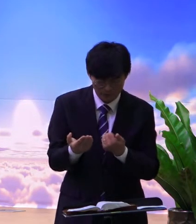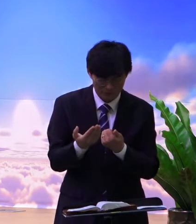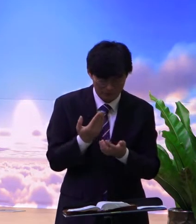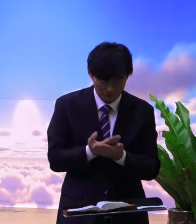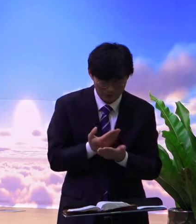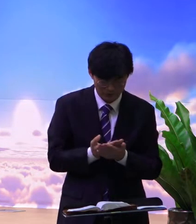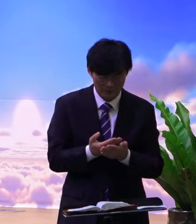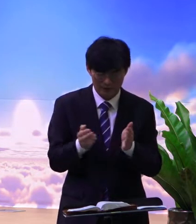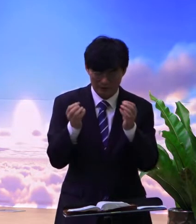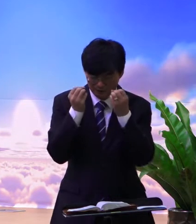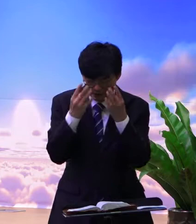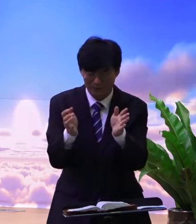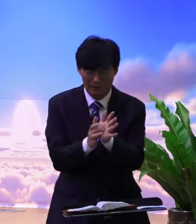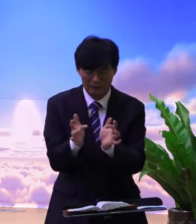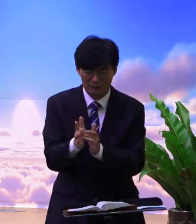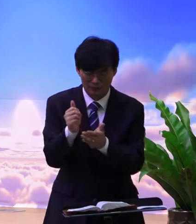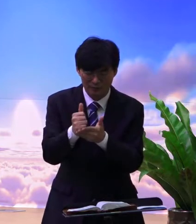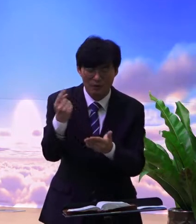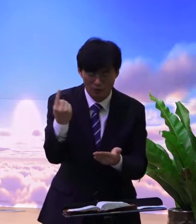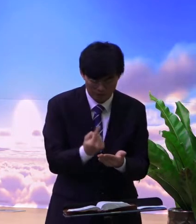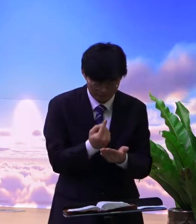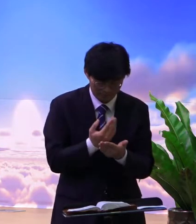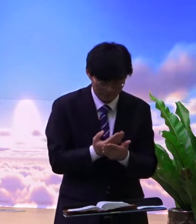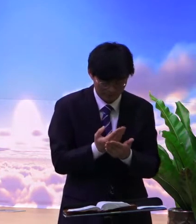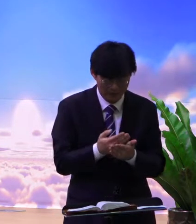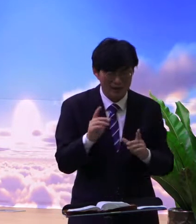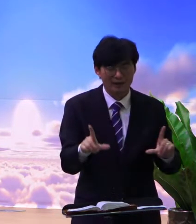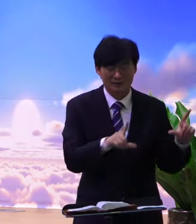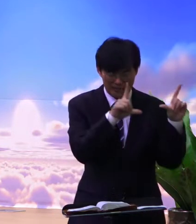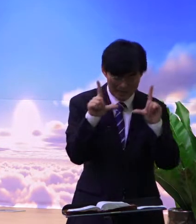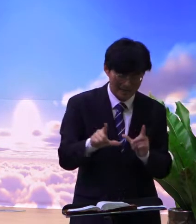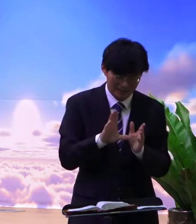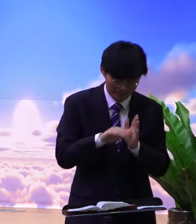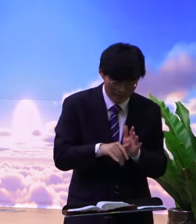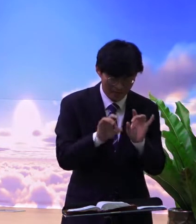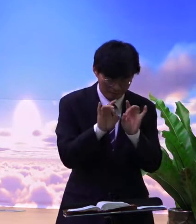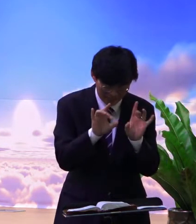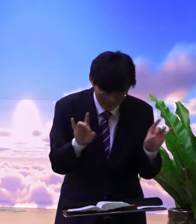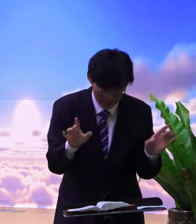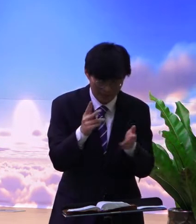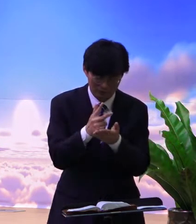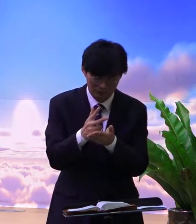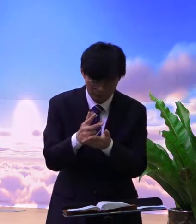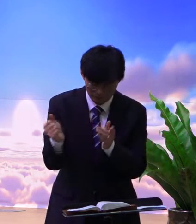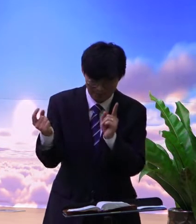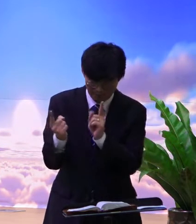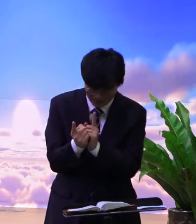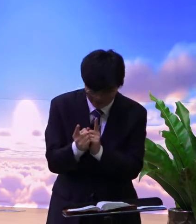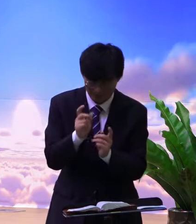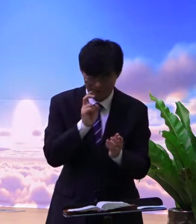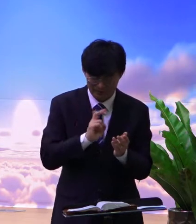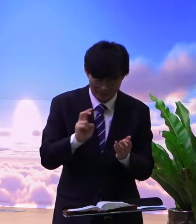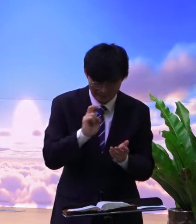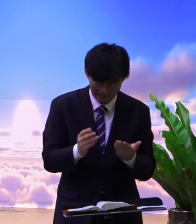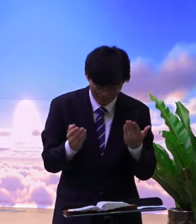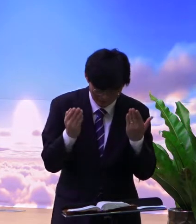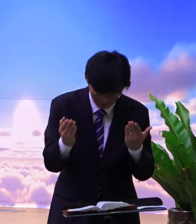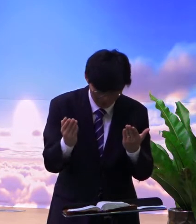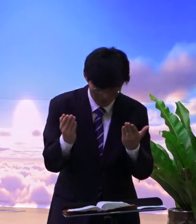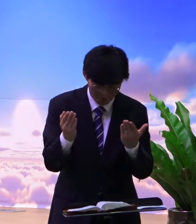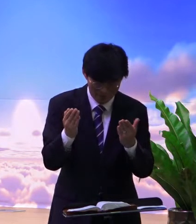하여 주셔서 삶의 모든 순간 속에서 주님을 찬양하고 주님께